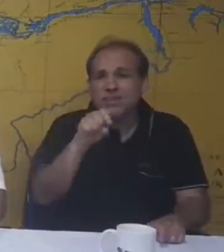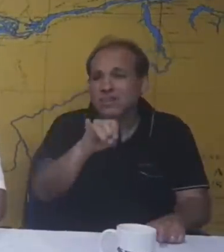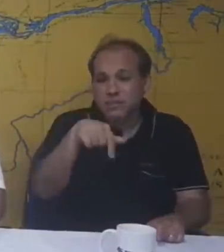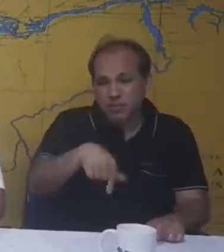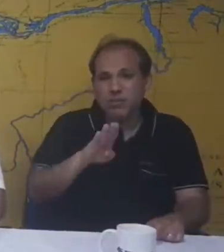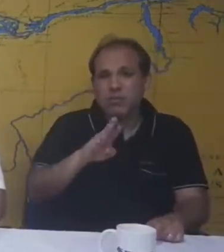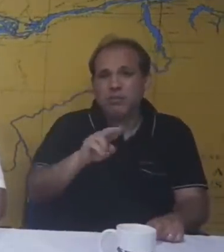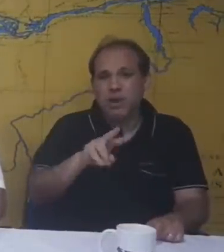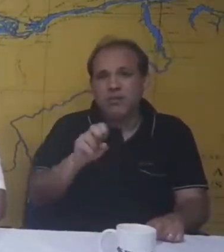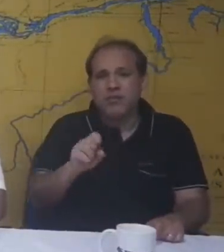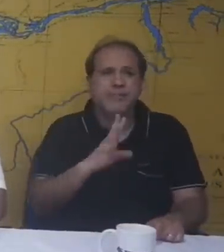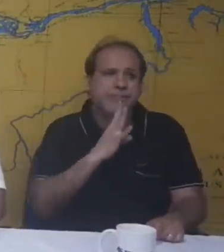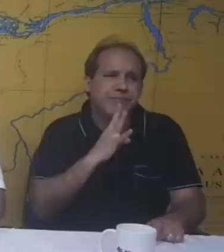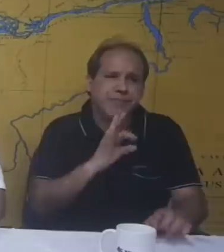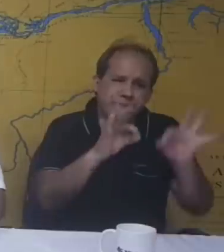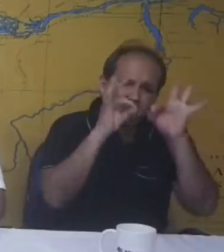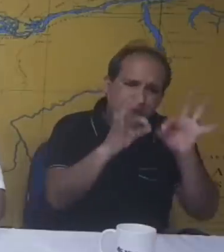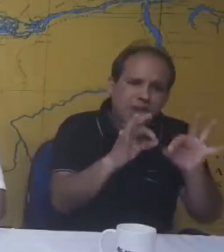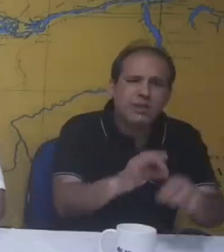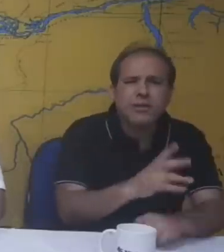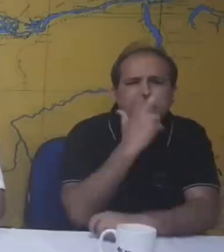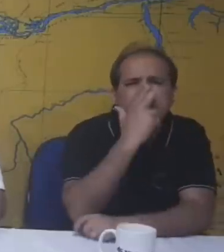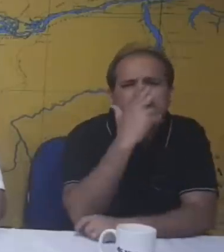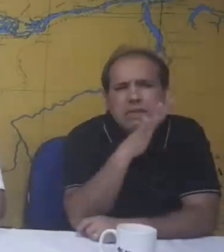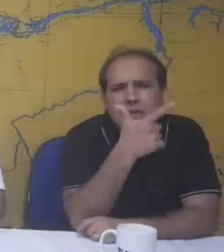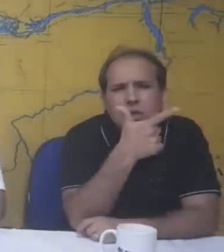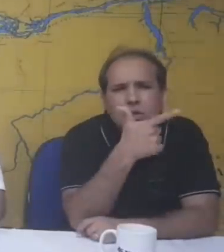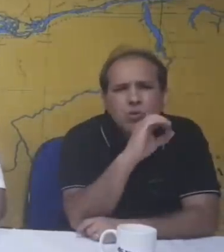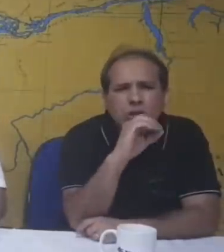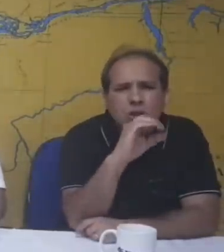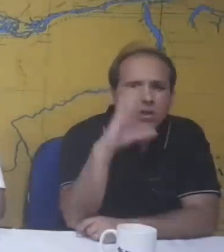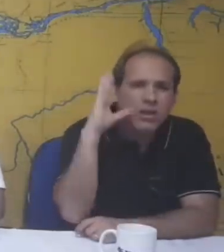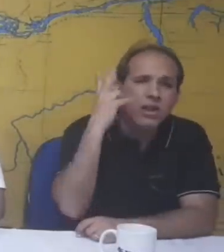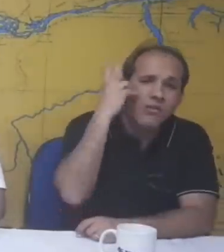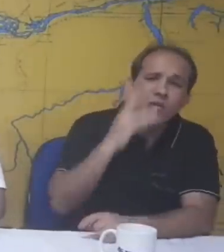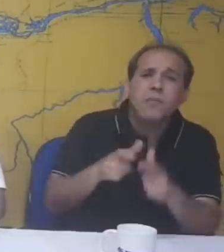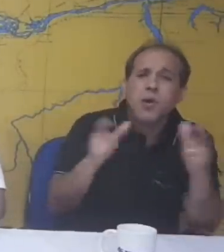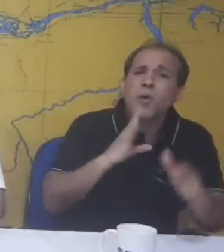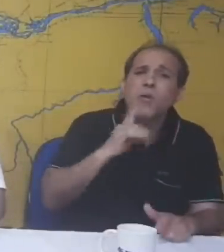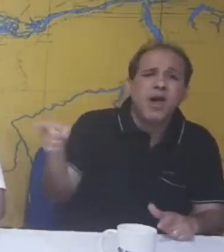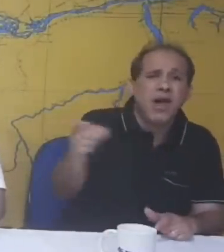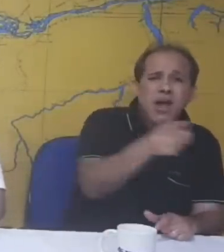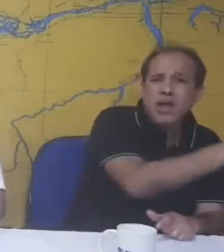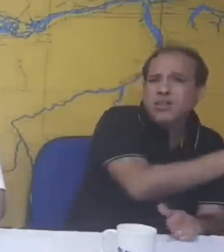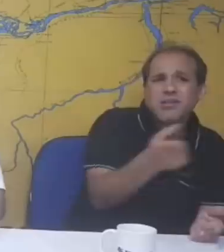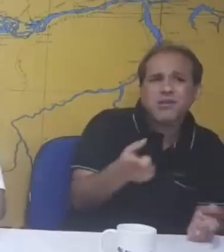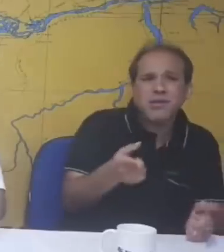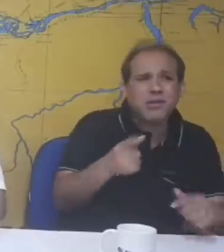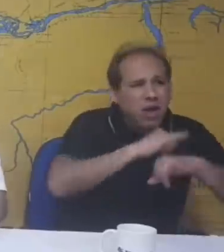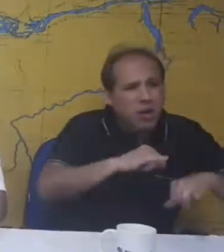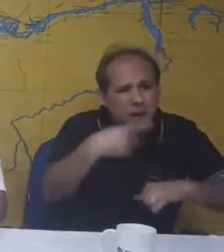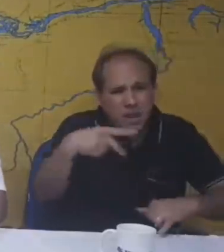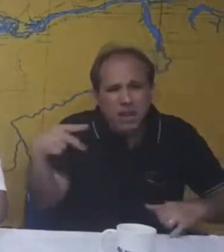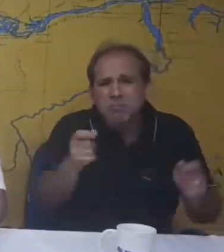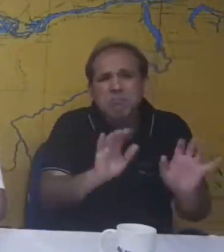aqui em breve, pode ter certeza, deve ter aqui uns 200 candidatos a vereador e todo mundo conhece. Então, pouco adianta você fazer campanha para ele, tá